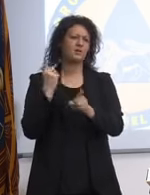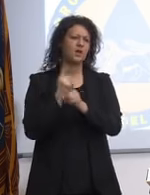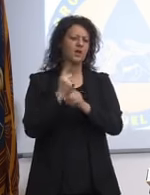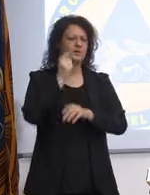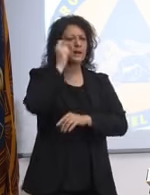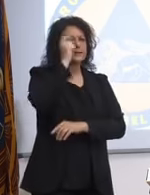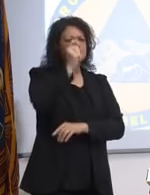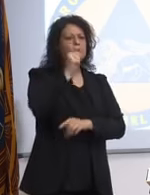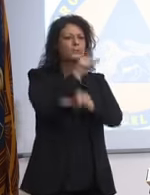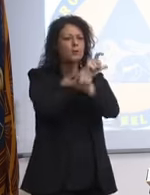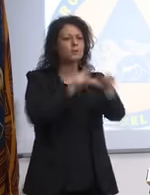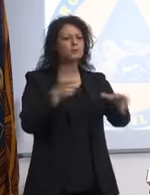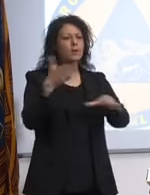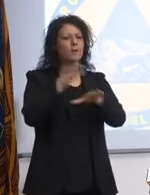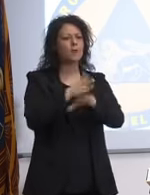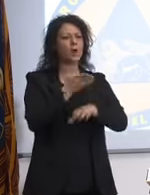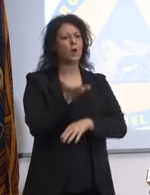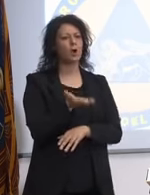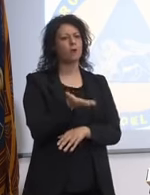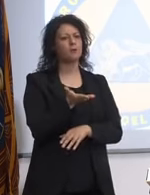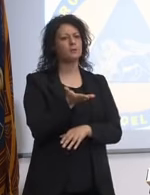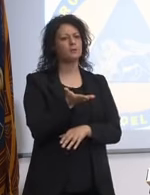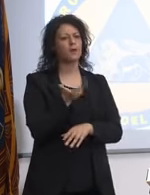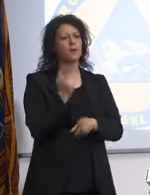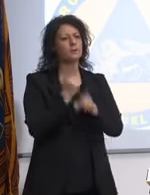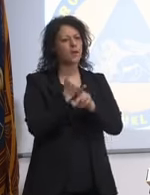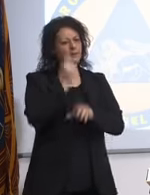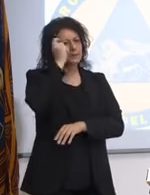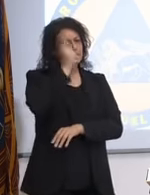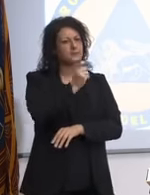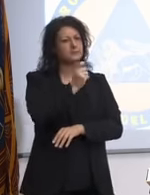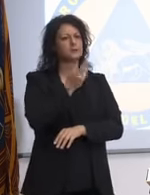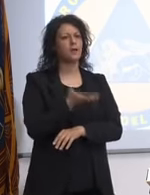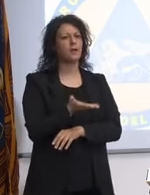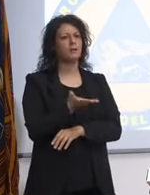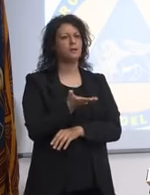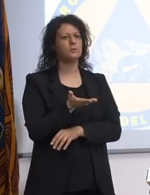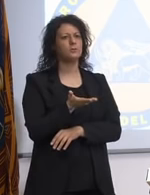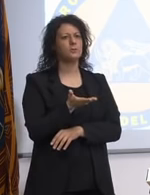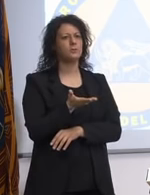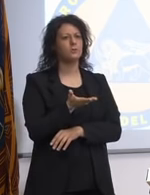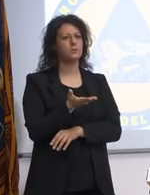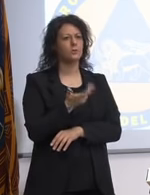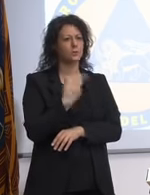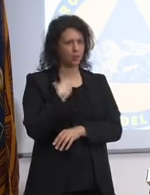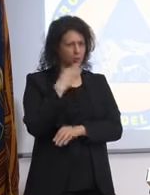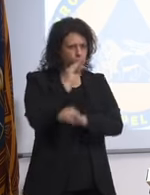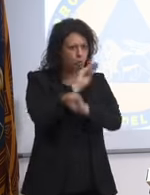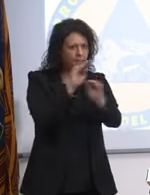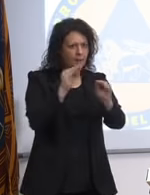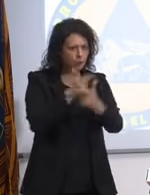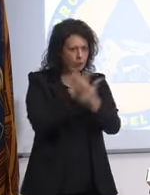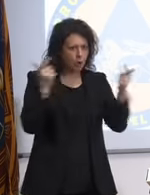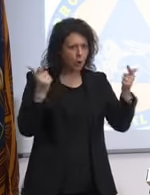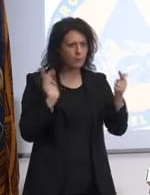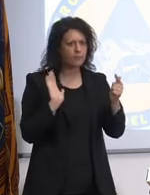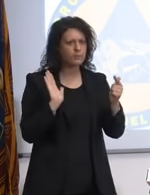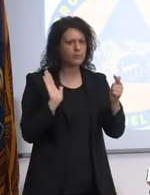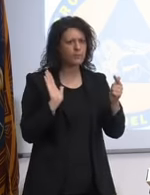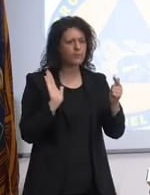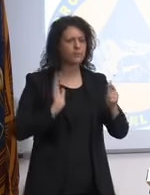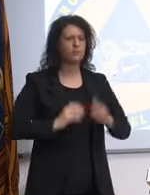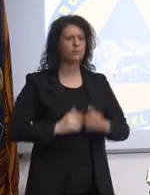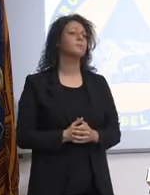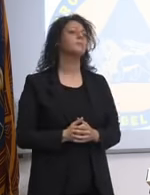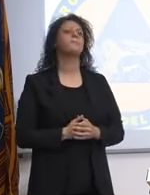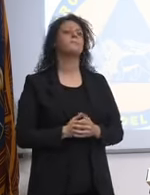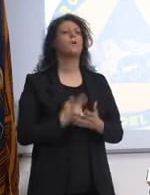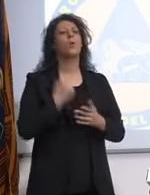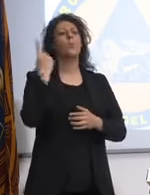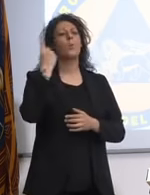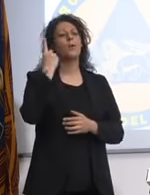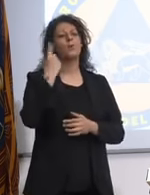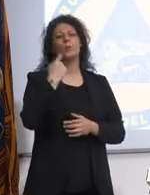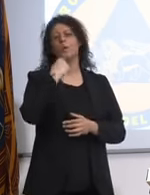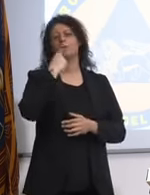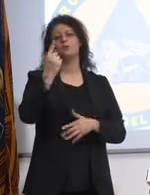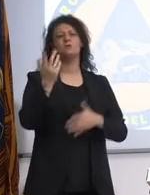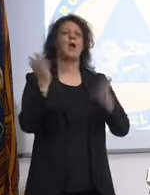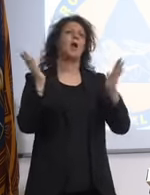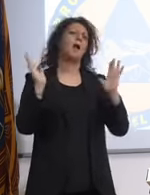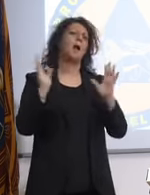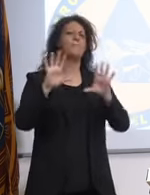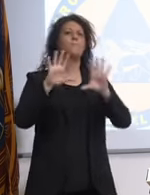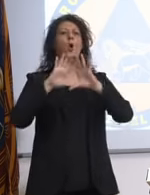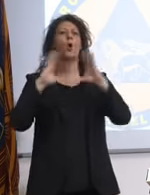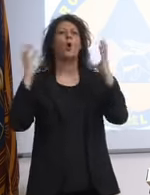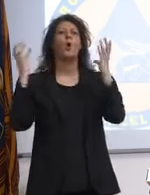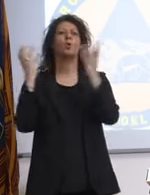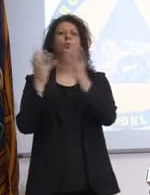morti. Un po' di rispetto per i morti. E chiedere troppo? Poi tu puoi anche pensare che la Terra sia piatta, che